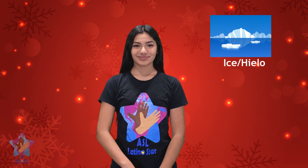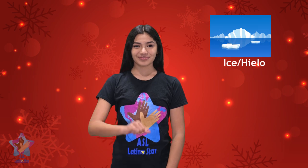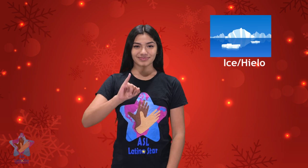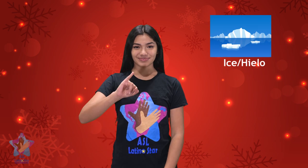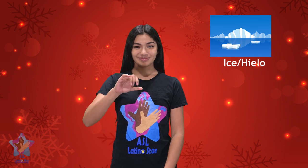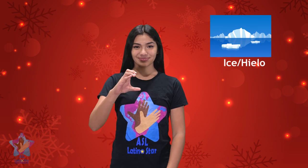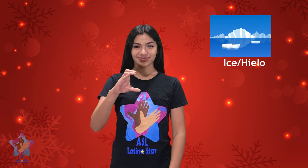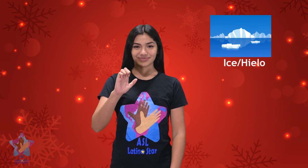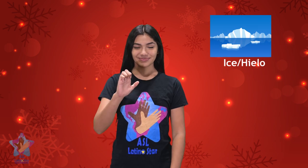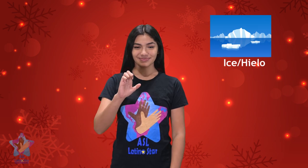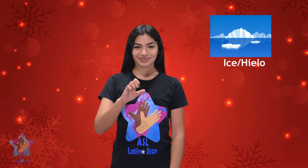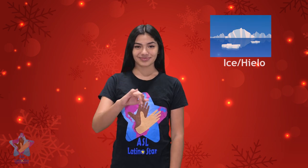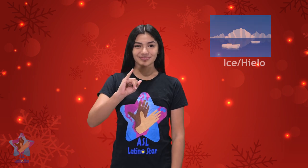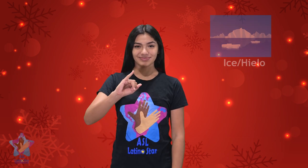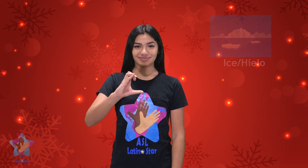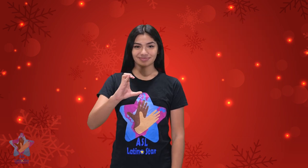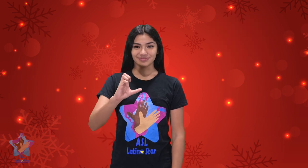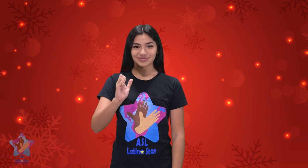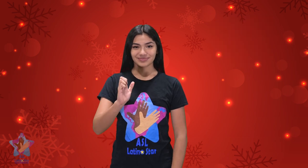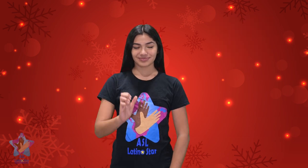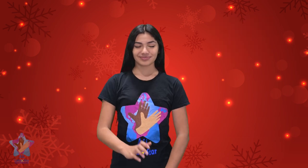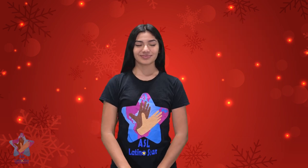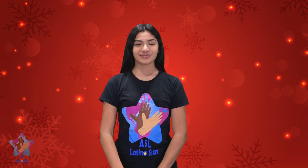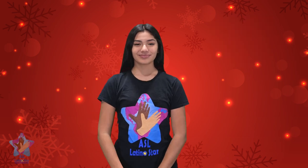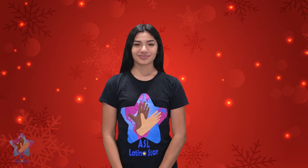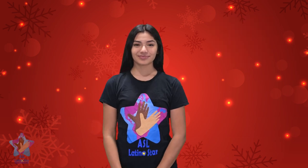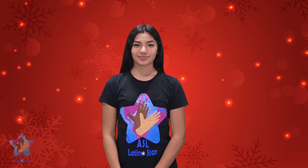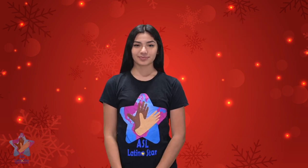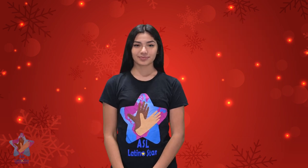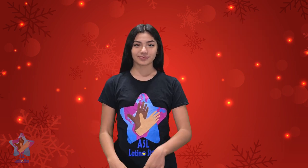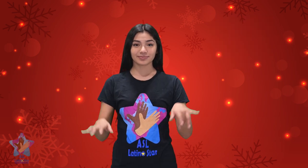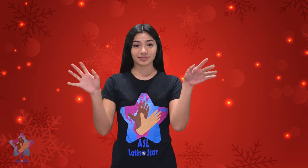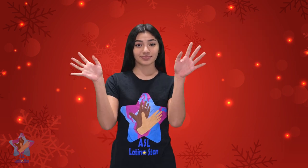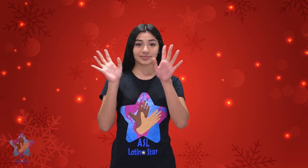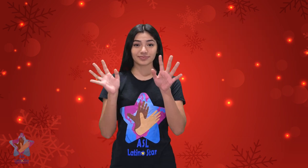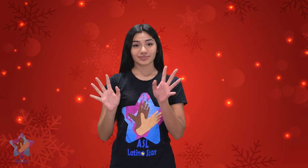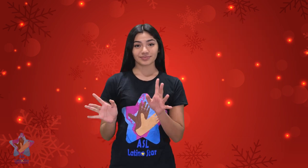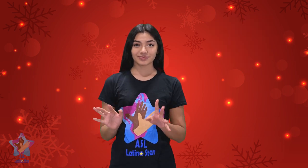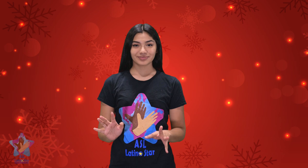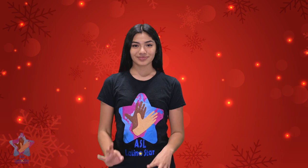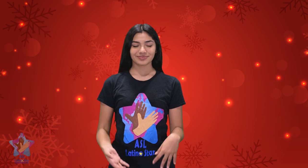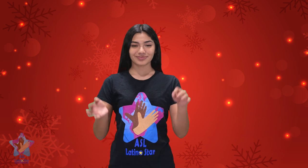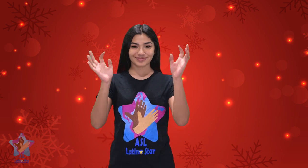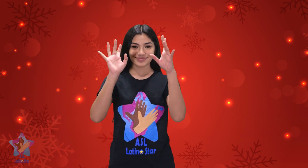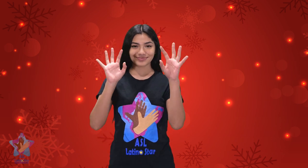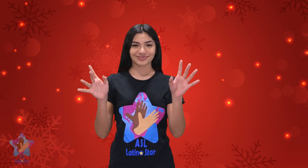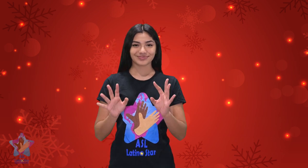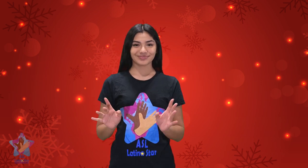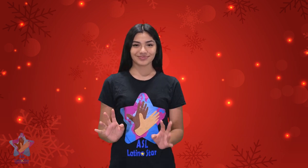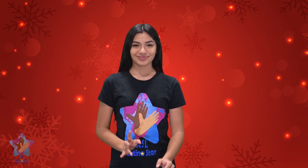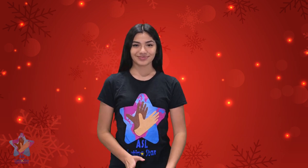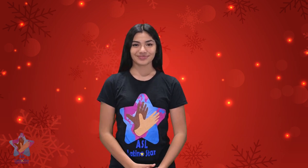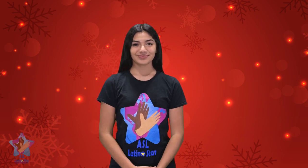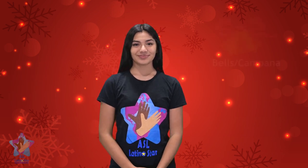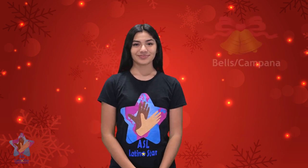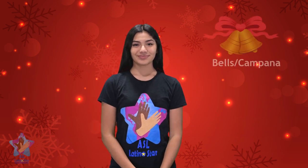Hielo. Hielo. Snow. Nieve. Nieve. Nieve. Bell.